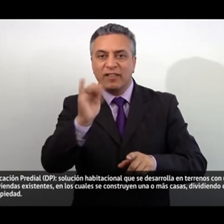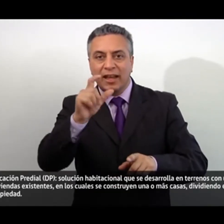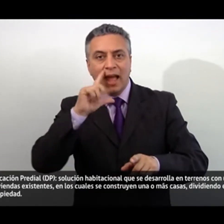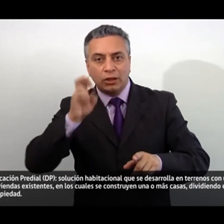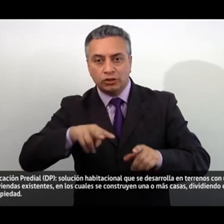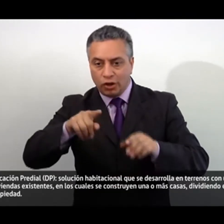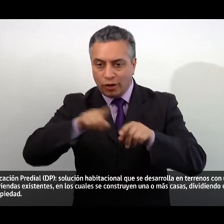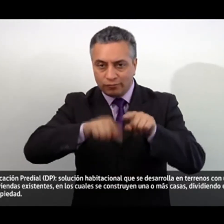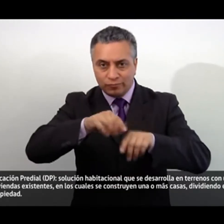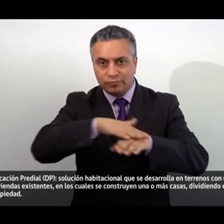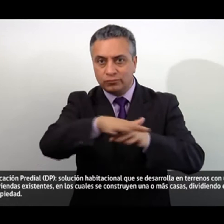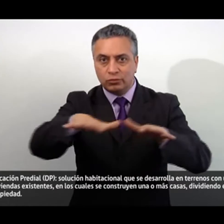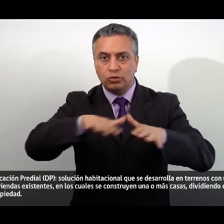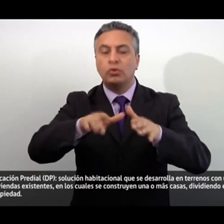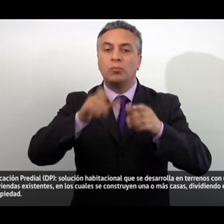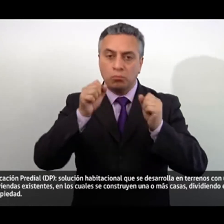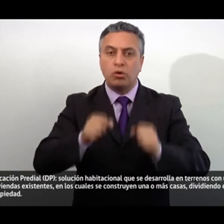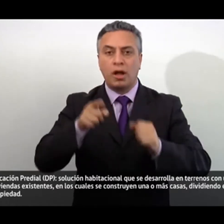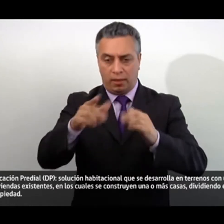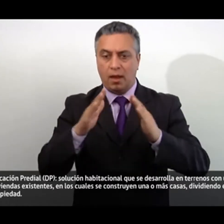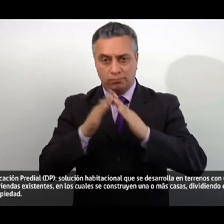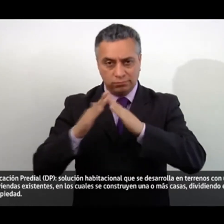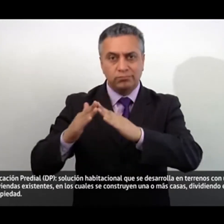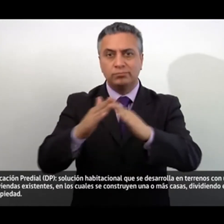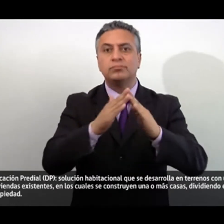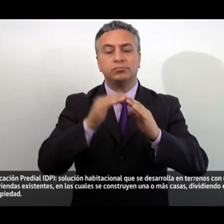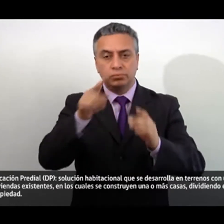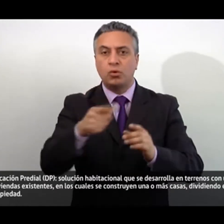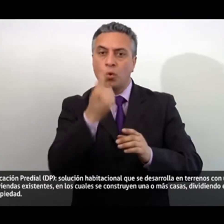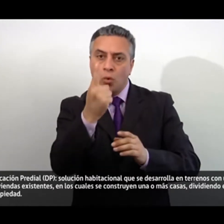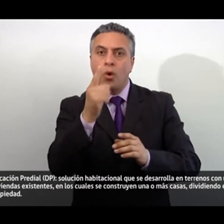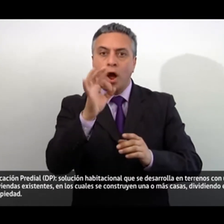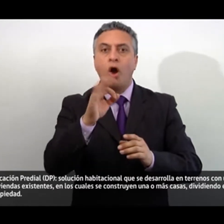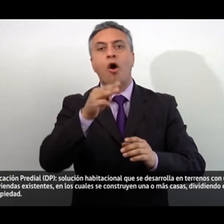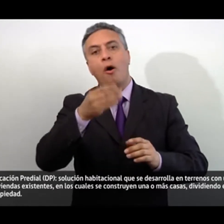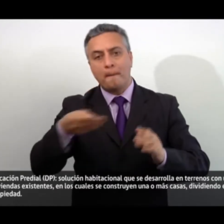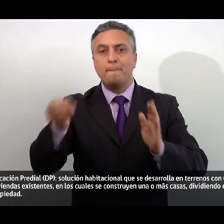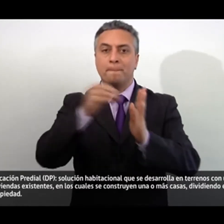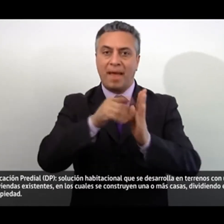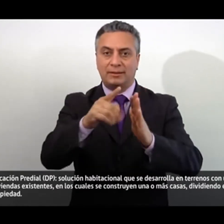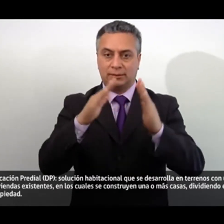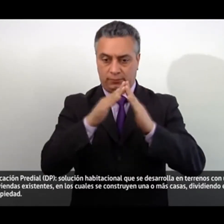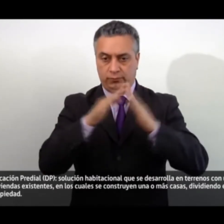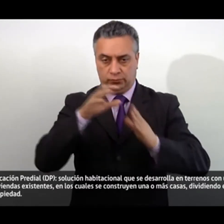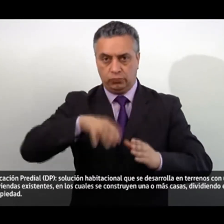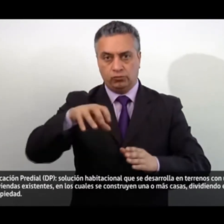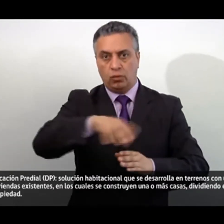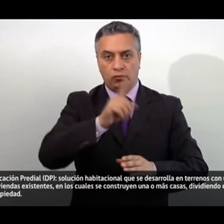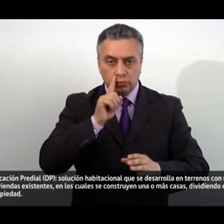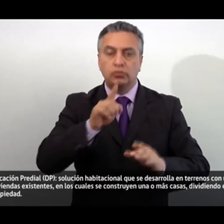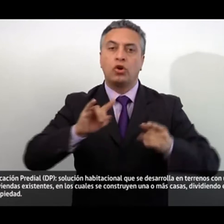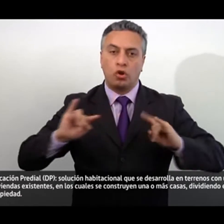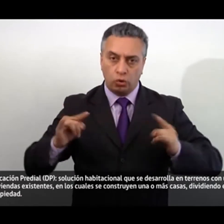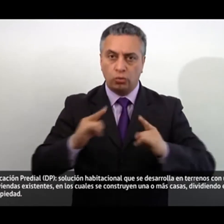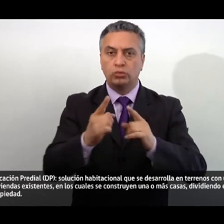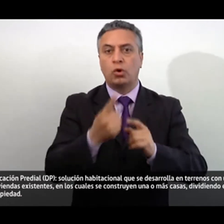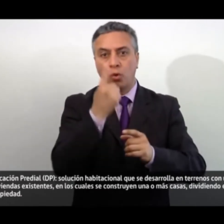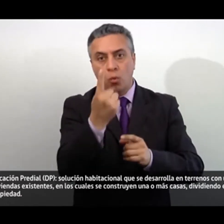Densificación predial. Solución habitacional que se desarrolla en terrenos con una o más viviendas existentes, en los cuales se